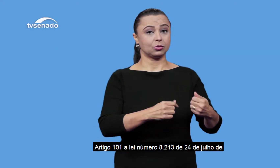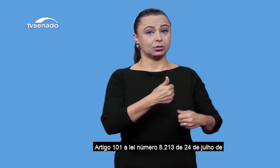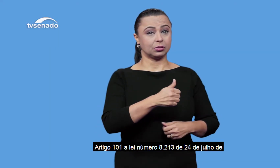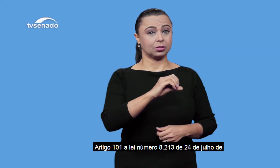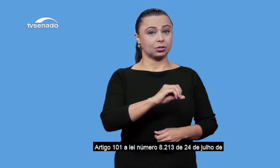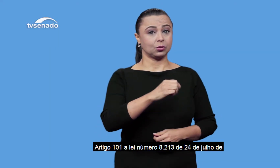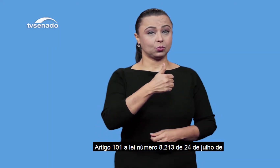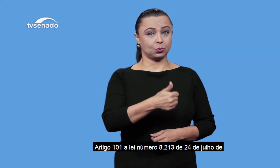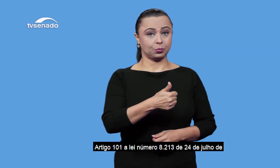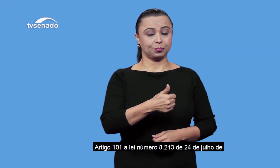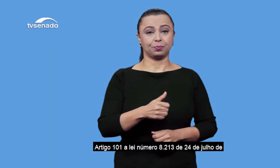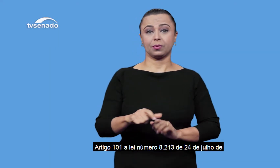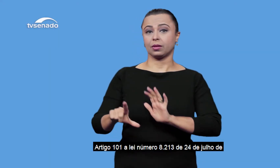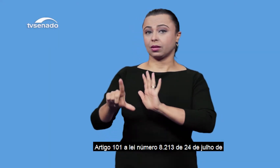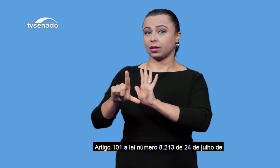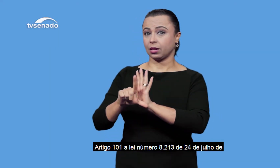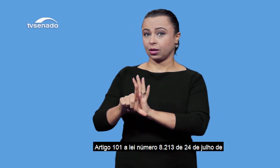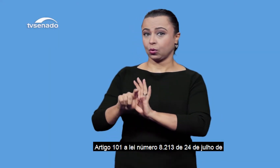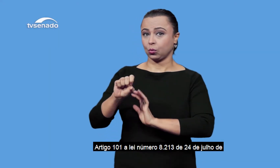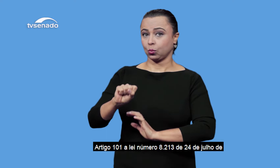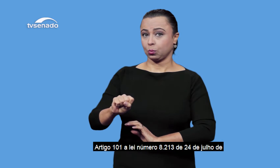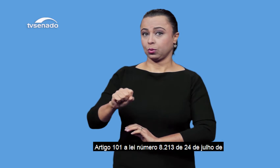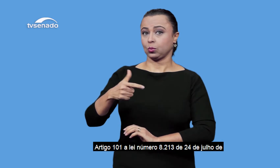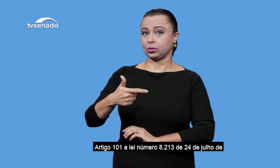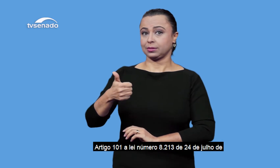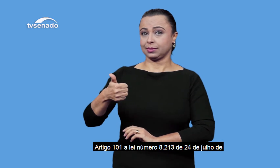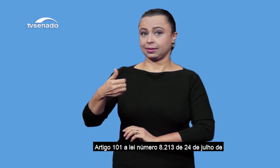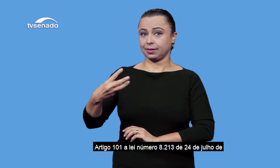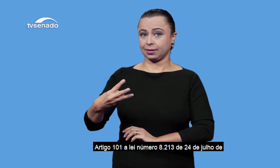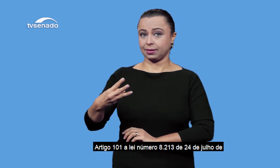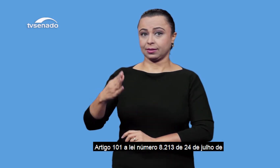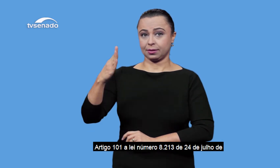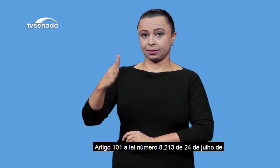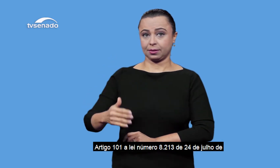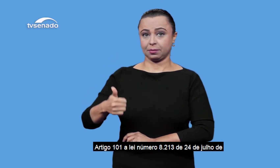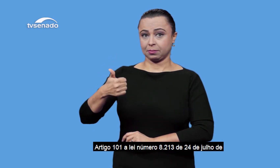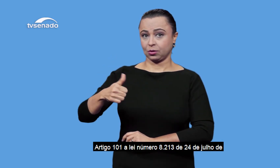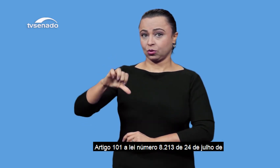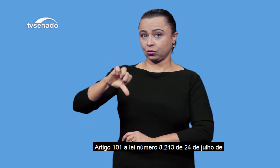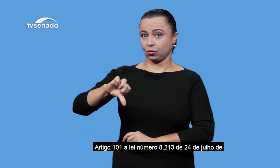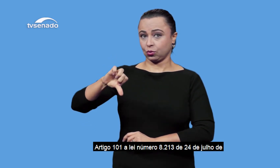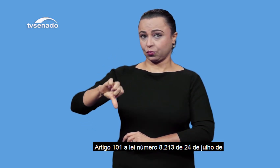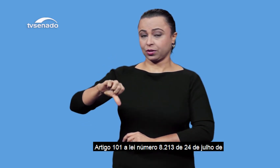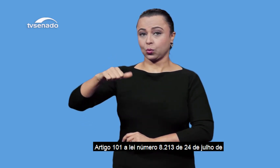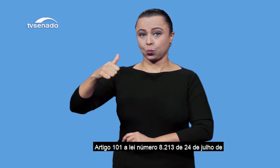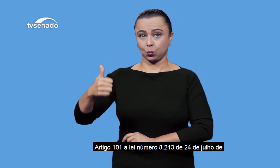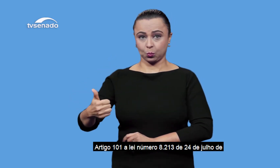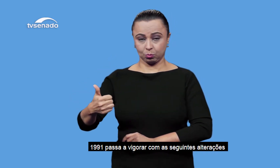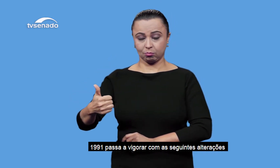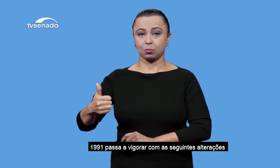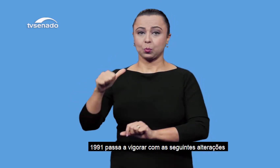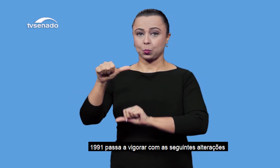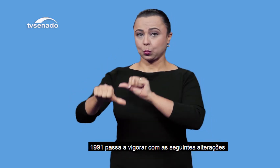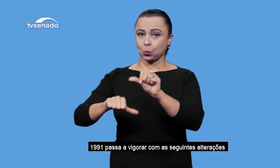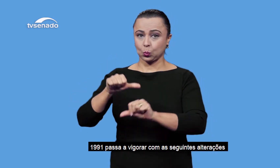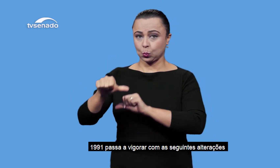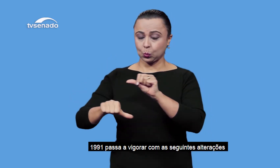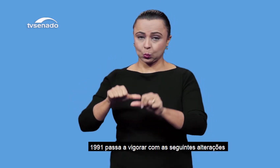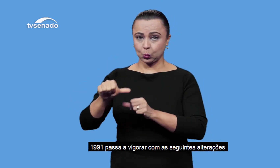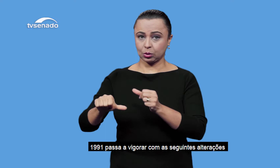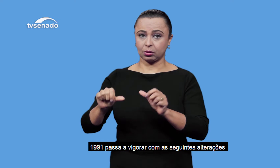artigo 101 a lei número 8.213 de 24 de julho de 1991